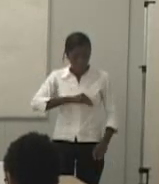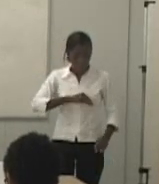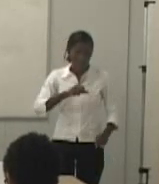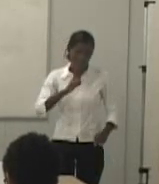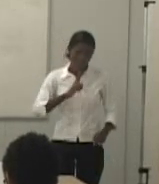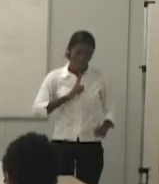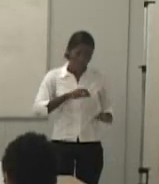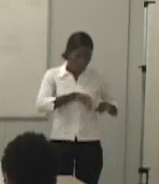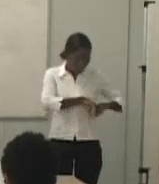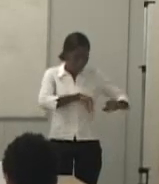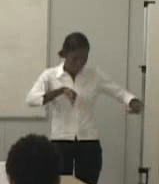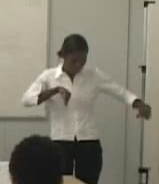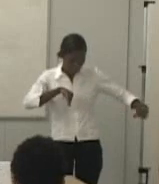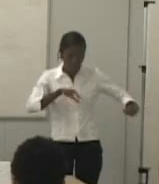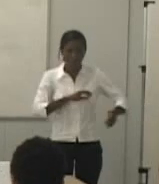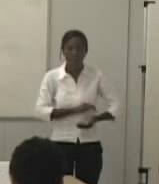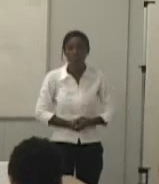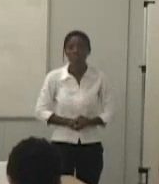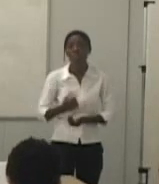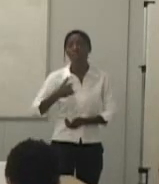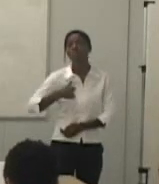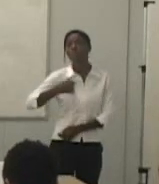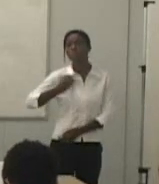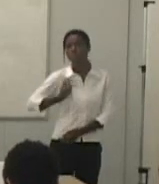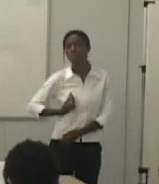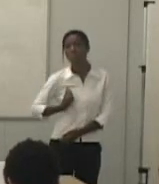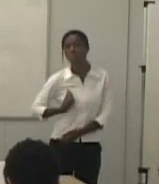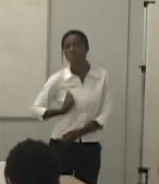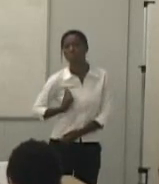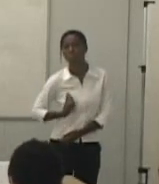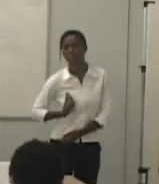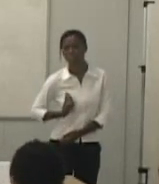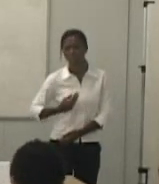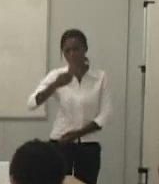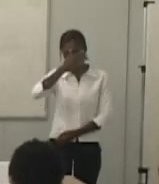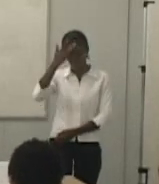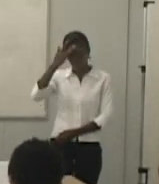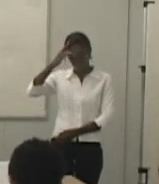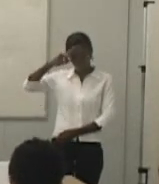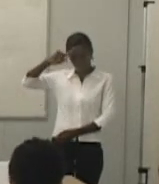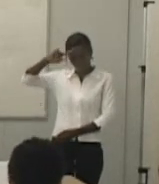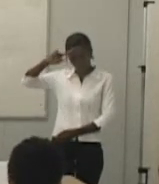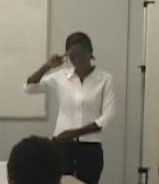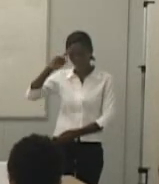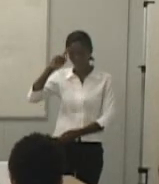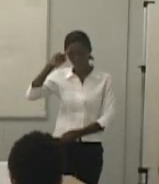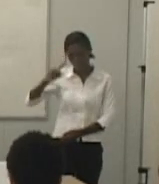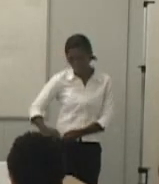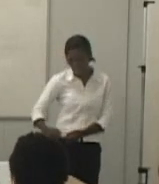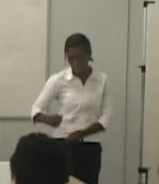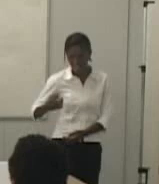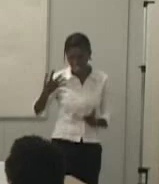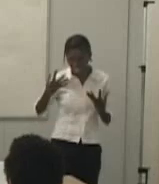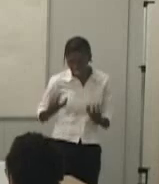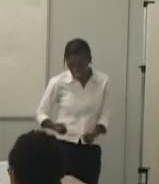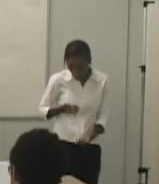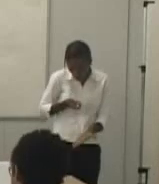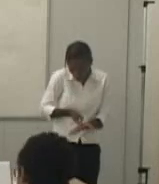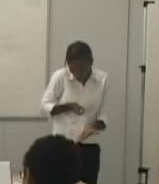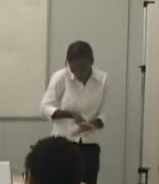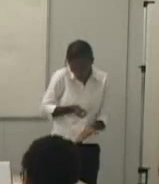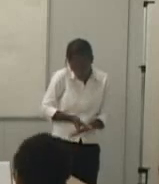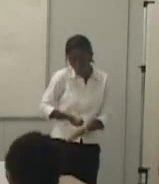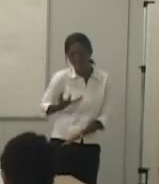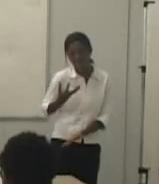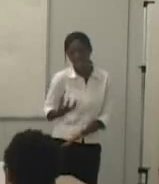separada bem eu eu participei ninguém foi obrigado na UFRJ a aderir a esse projeto esse projeto